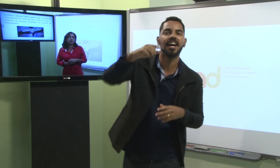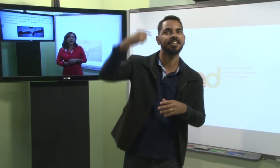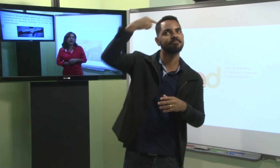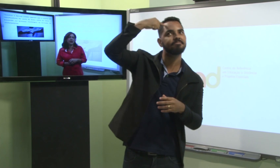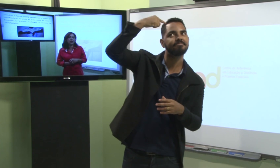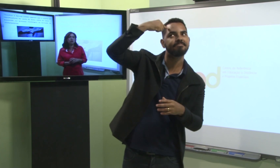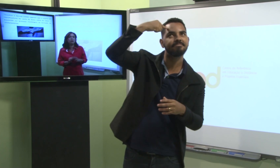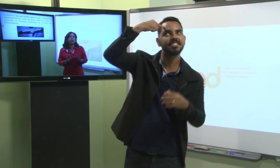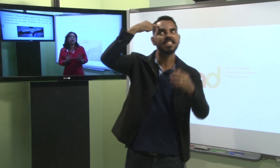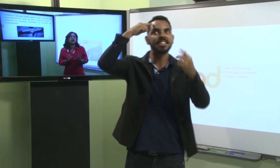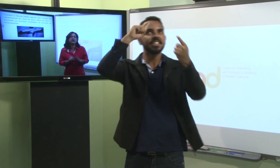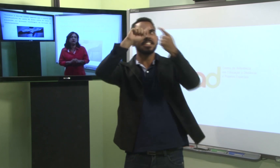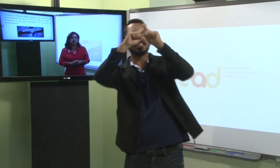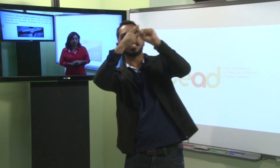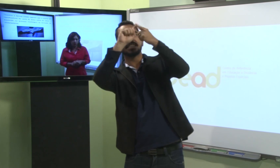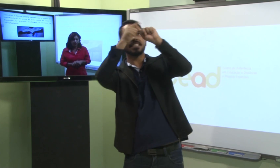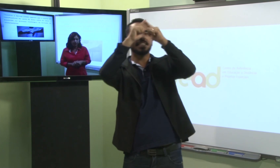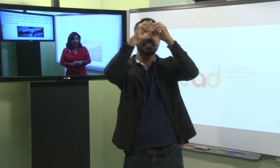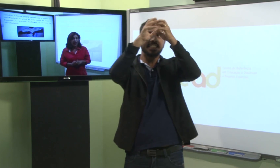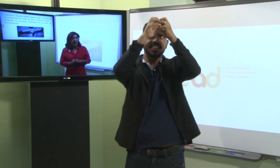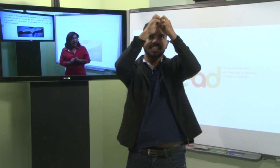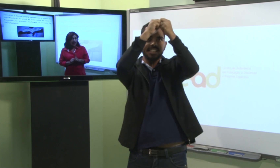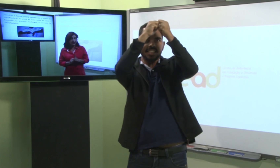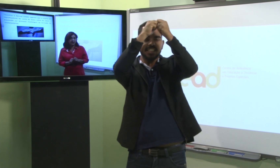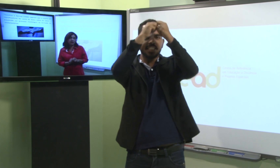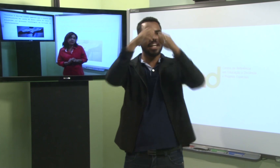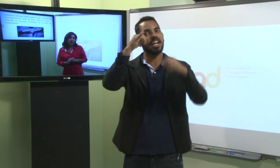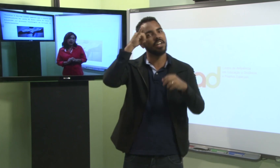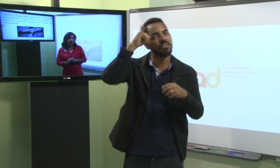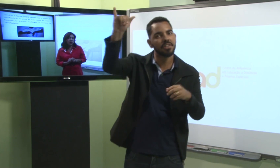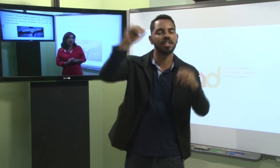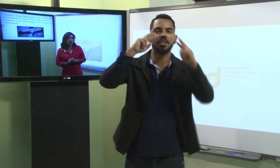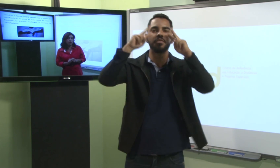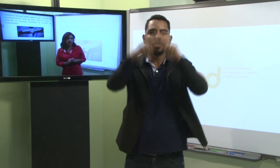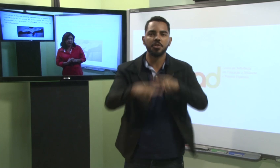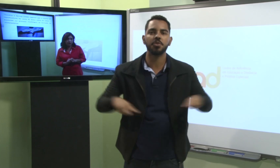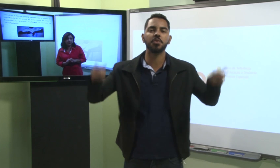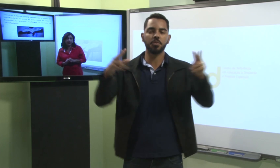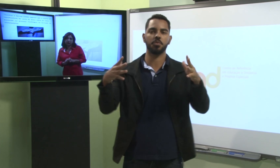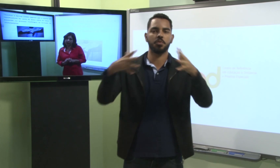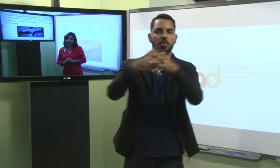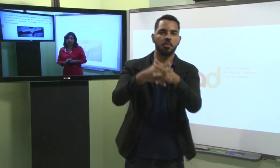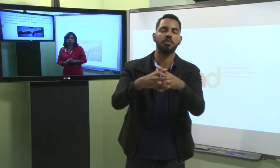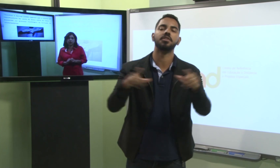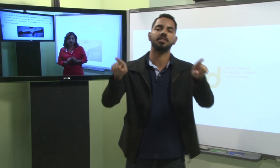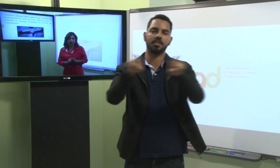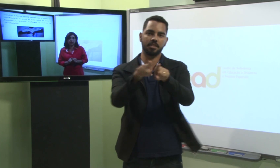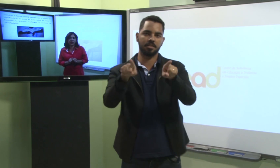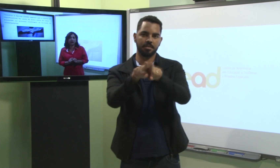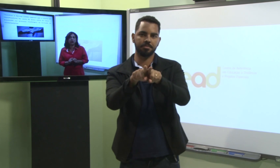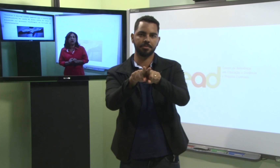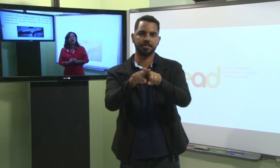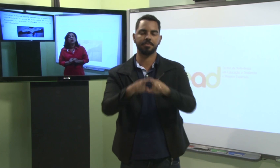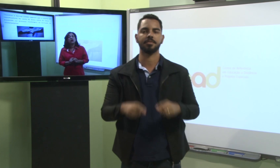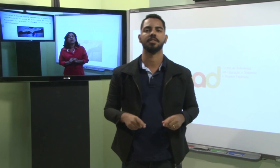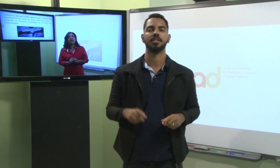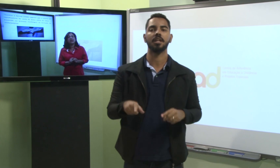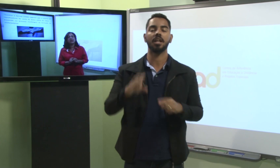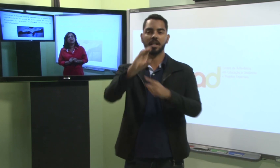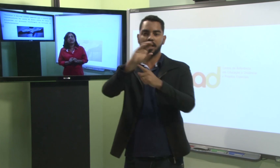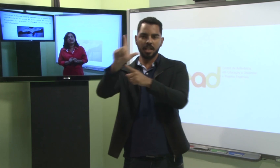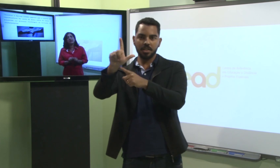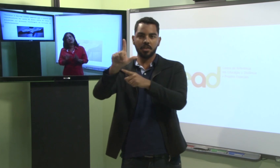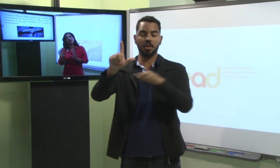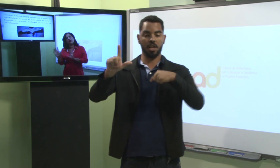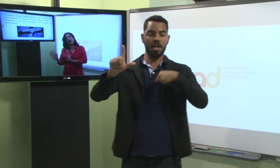não provocar aqui uma poluição visual. Assim, na hora em que eu estiver exemplificando cada tipo de classificador, gostaria